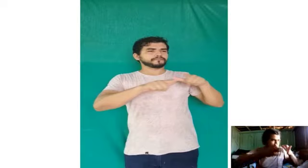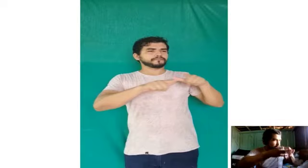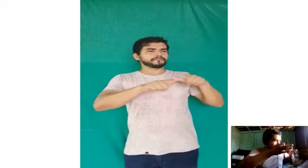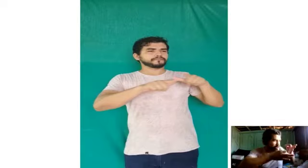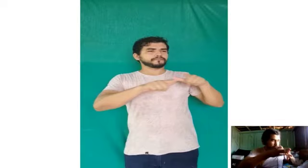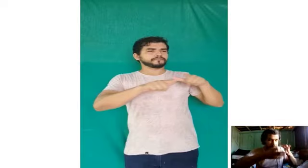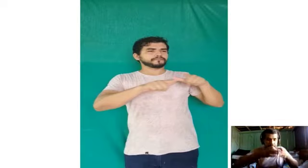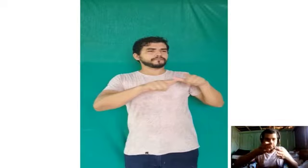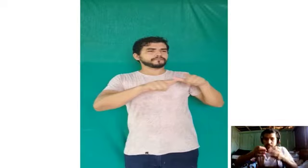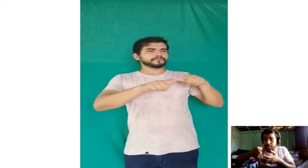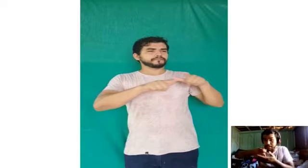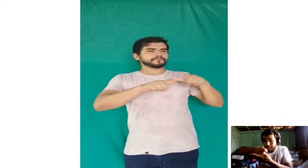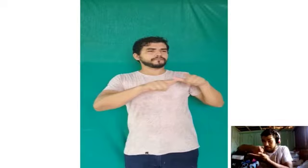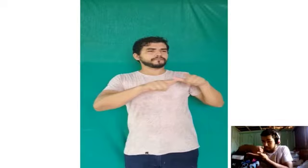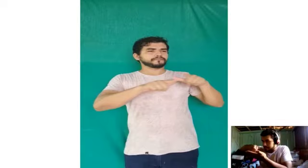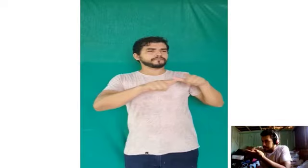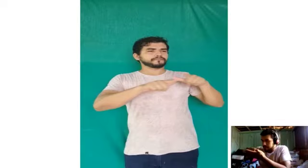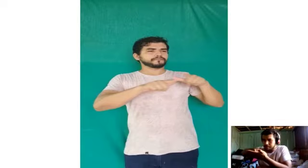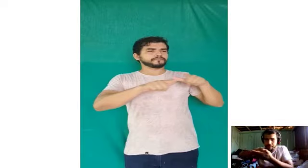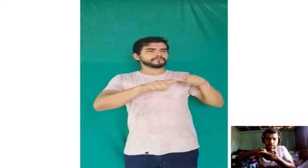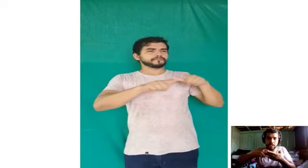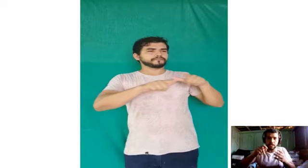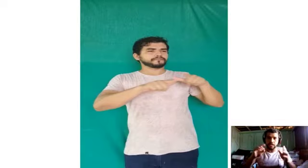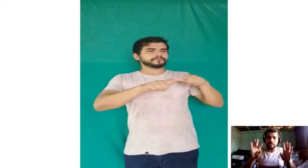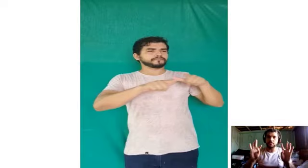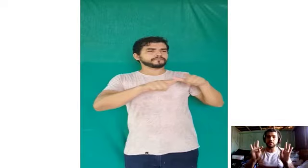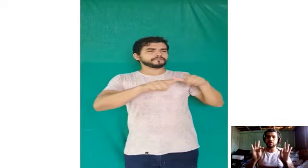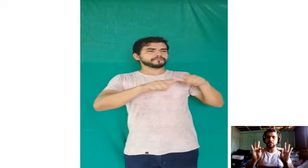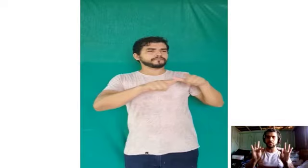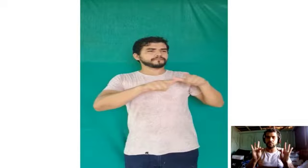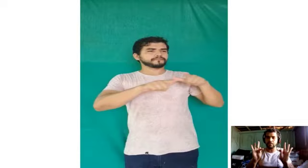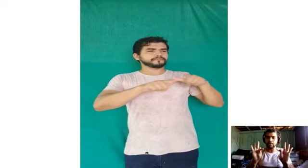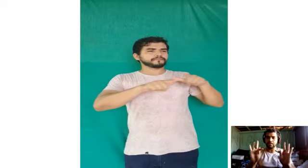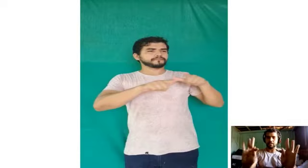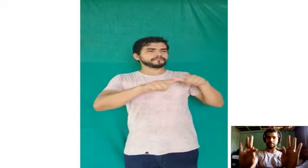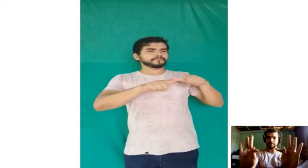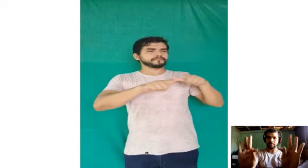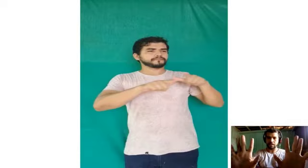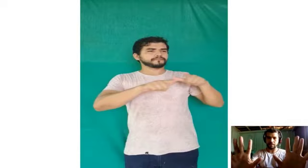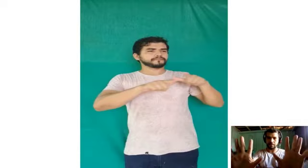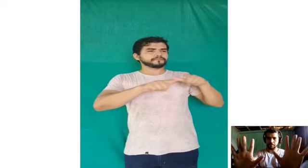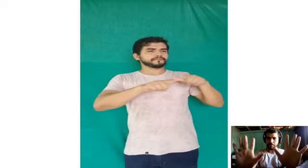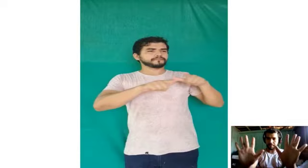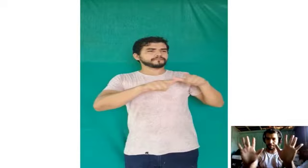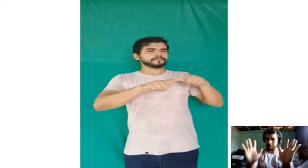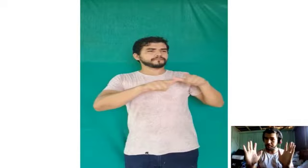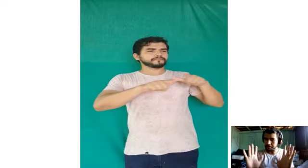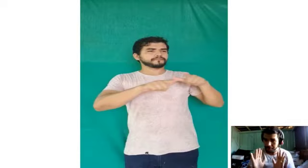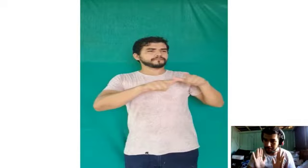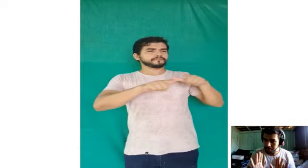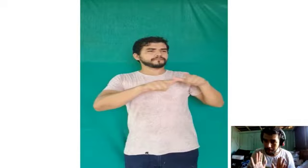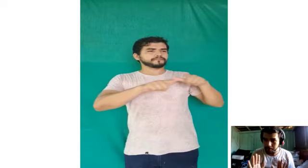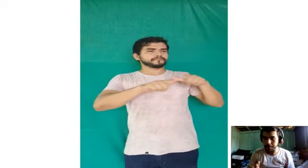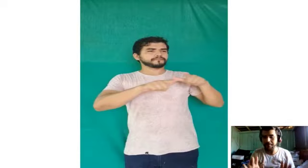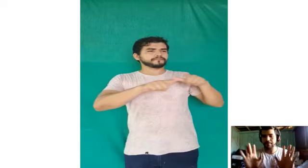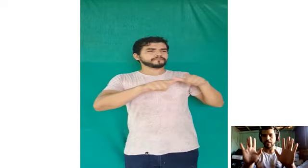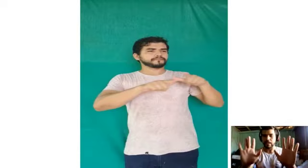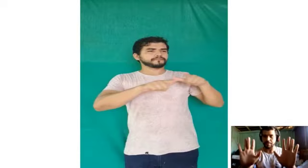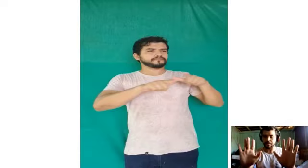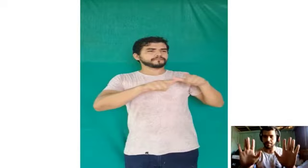Está avaliando, está escrevendo, aí ele fala o final de tudo, que é assim, ó. Solta, vamos com